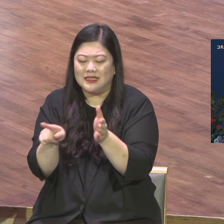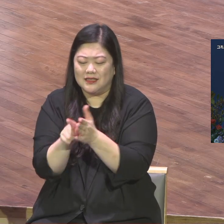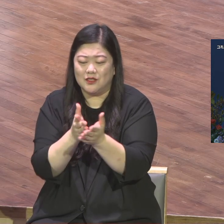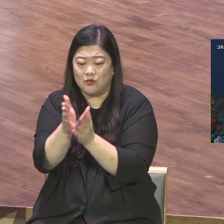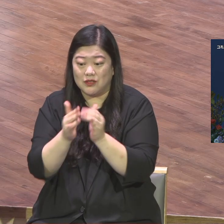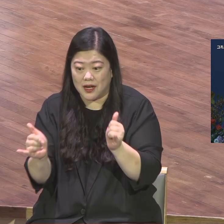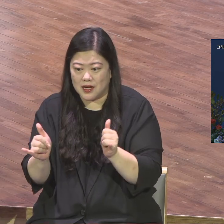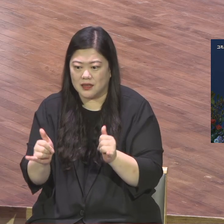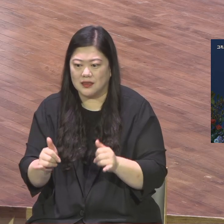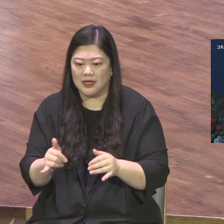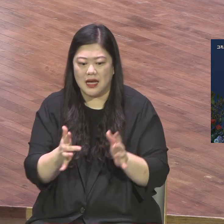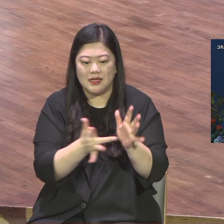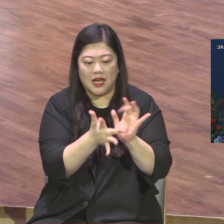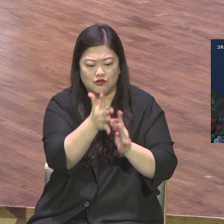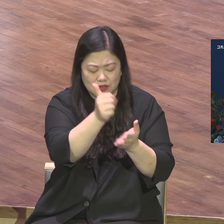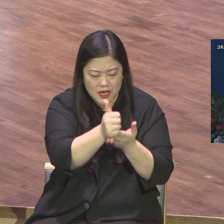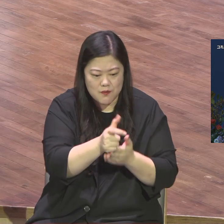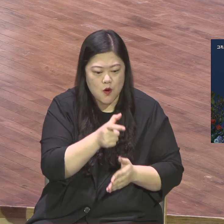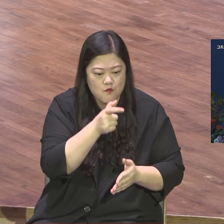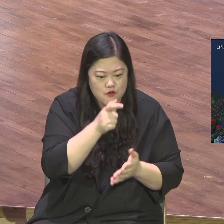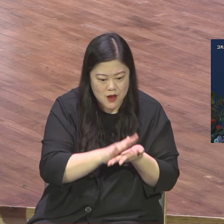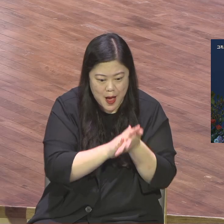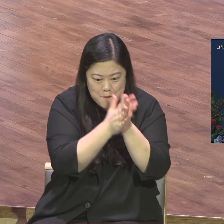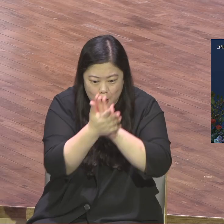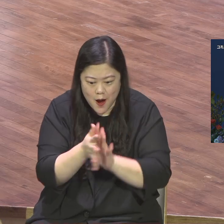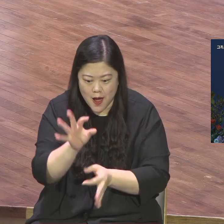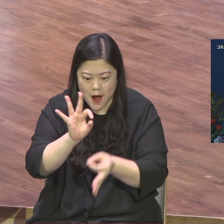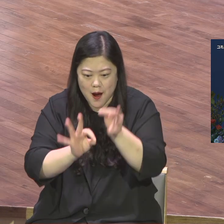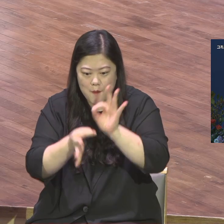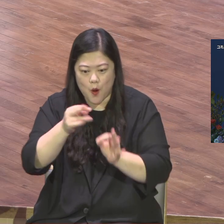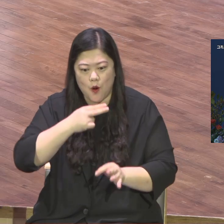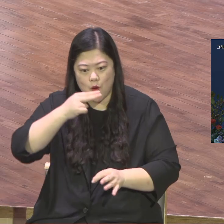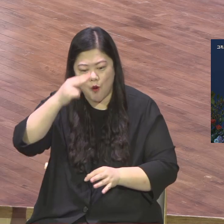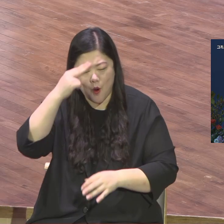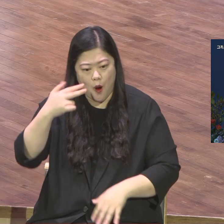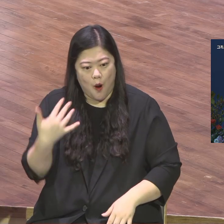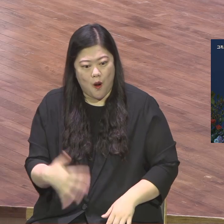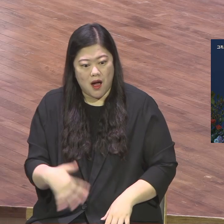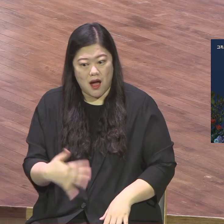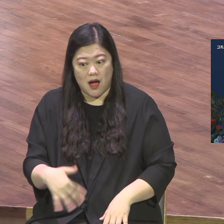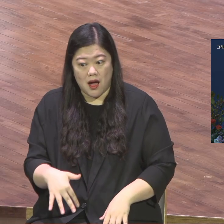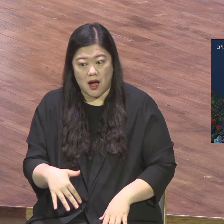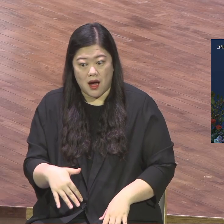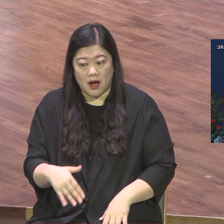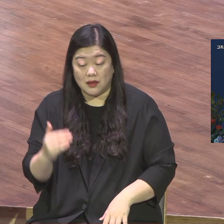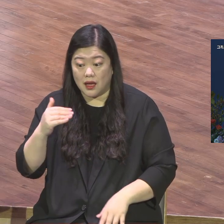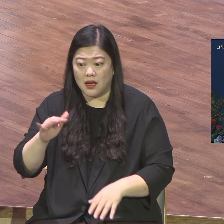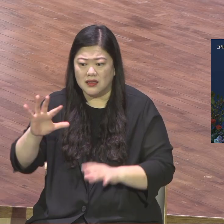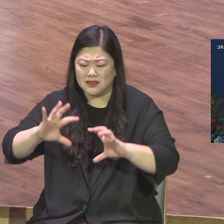이 말을 받아가지고 어떤 한 신학자는 현대 교회는 한 걸음 더 나갔다.